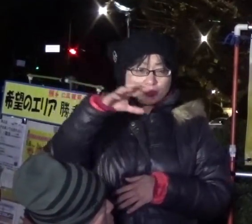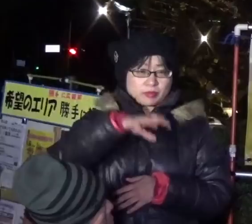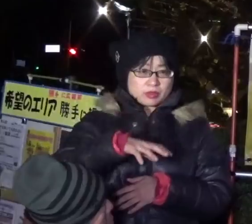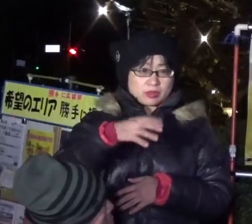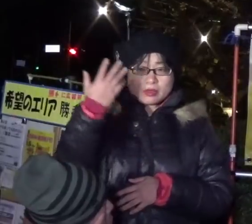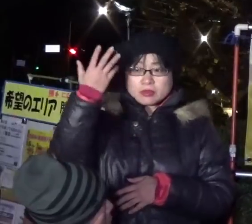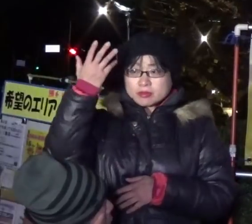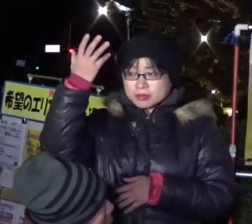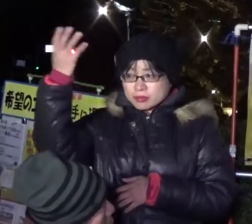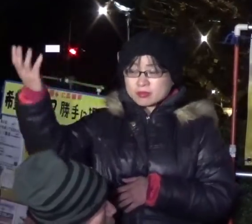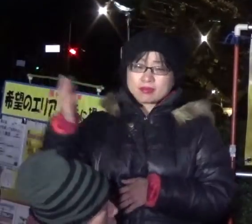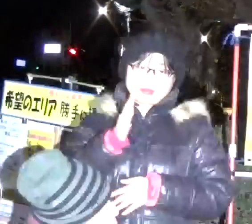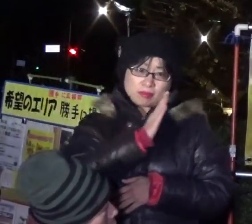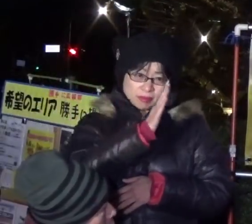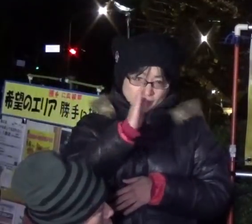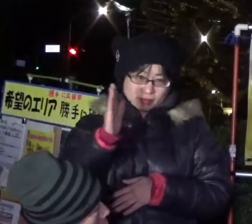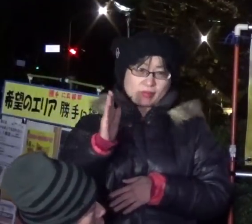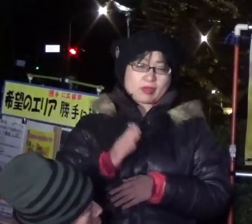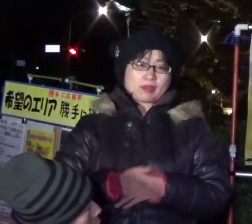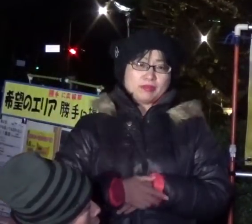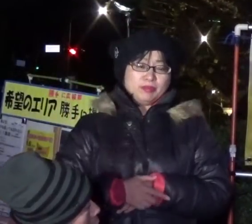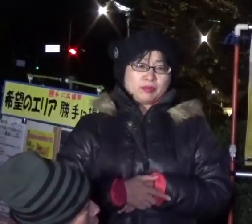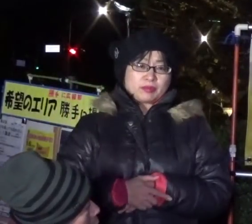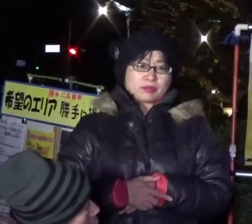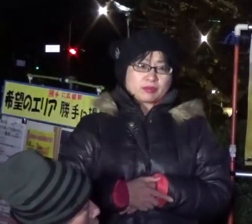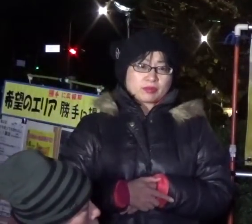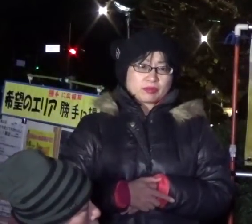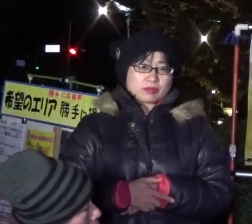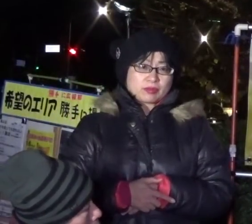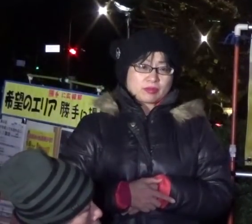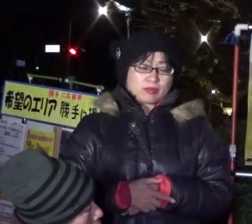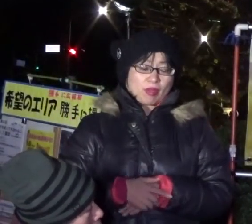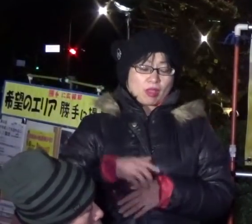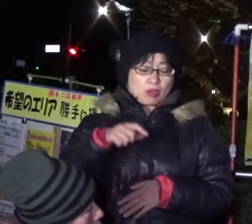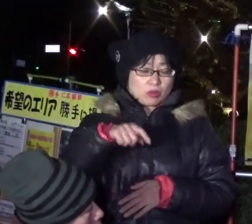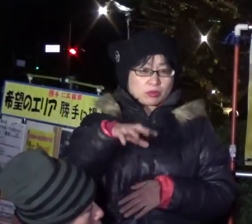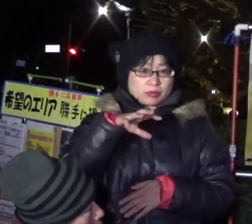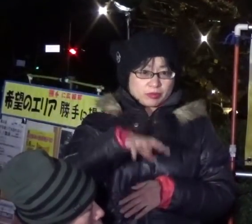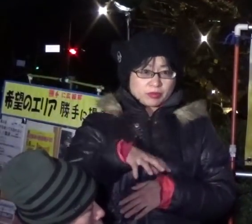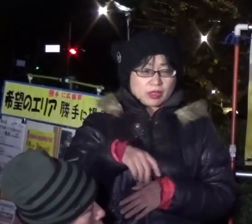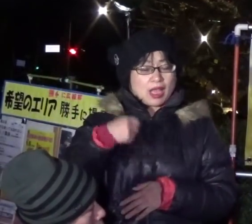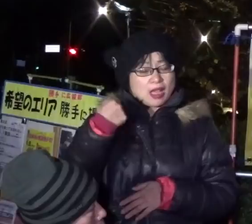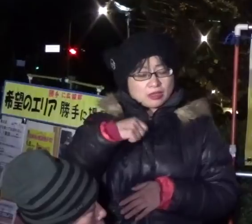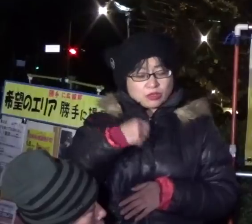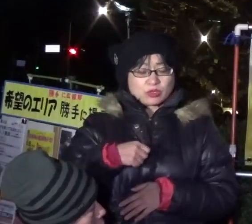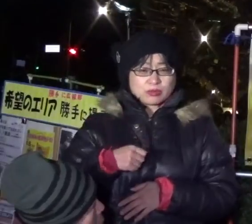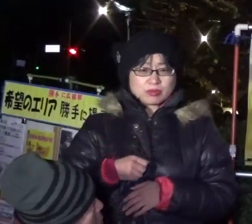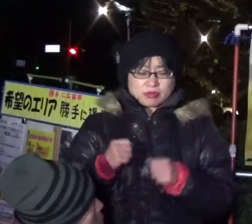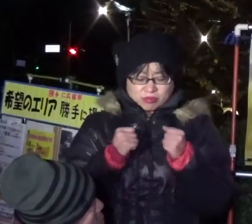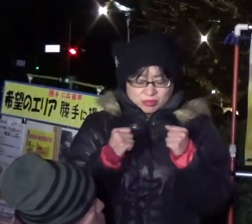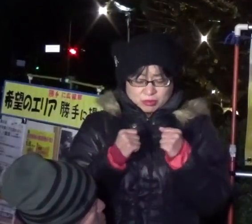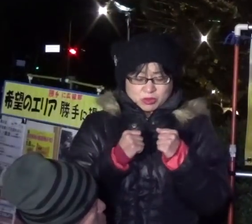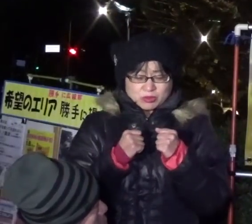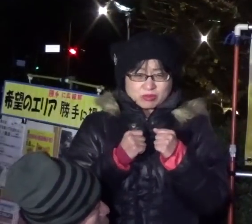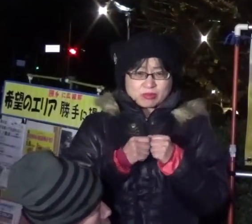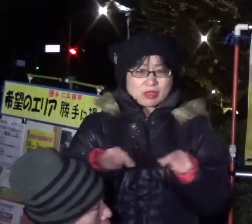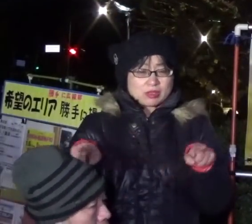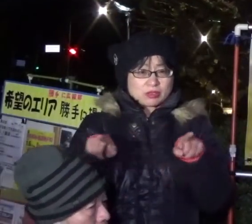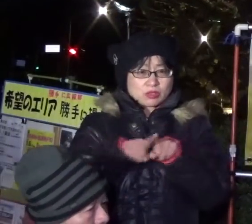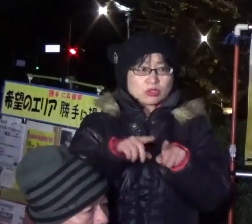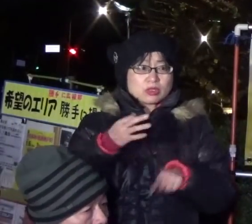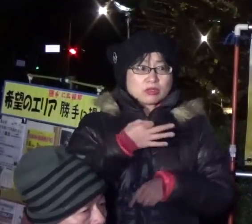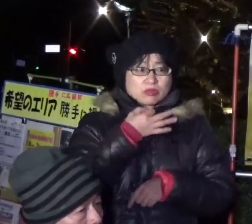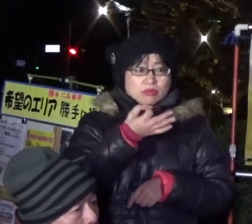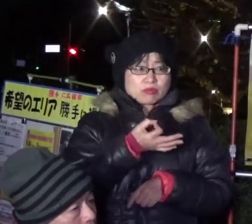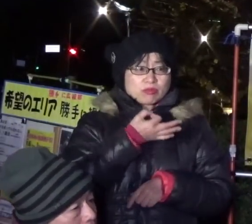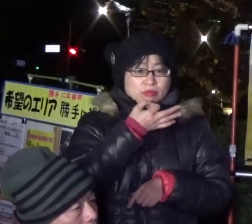を思い出してください。そしてここで暑い夏も寒い冬も一緒に声を上